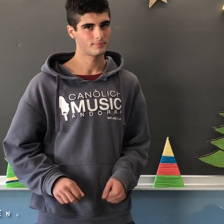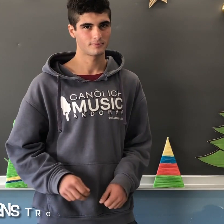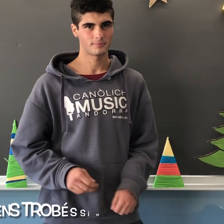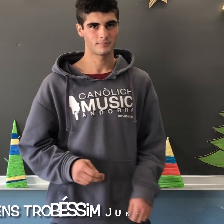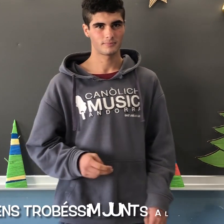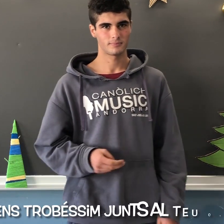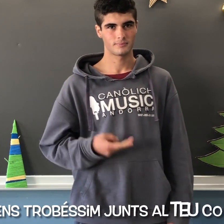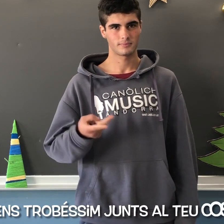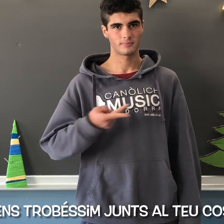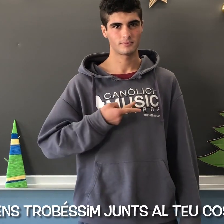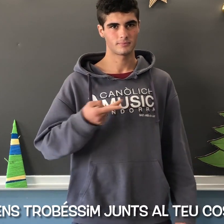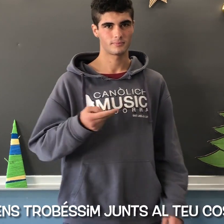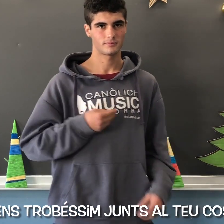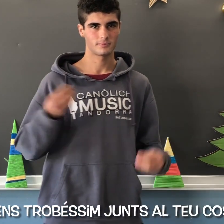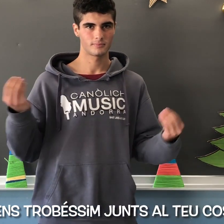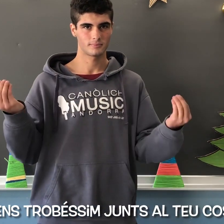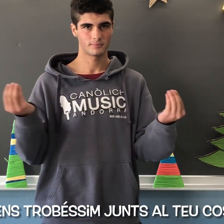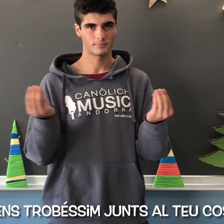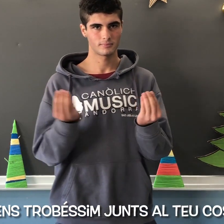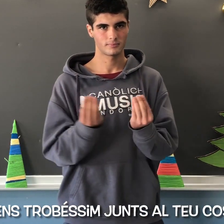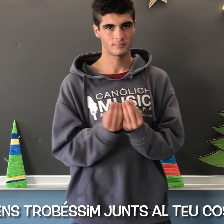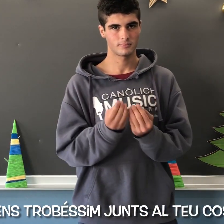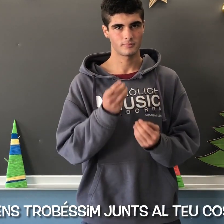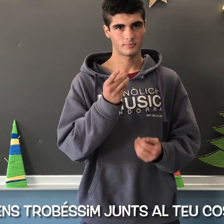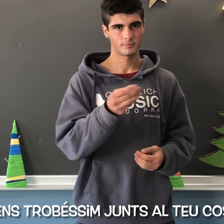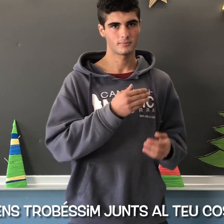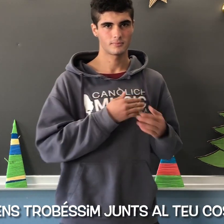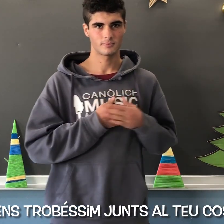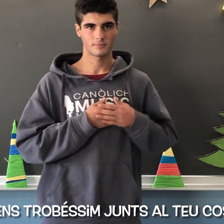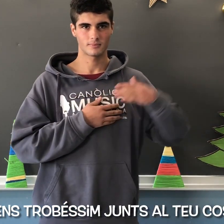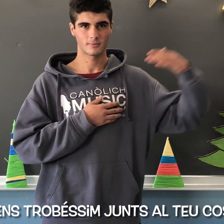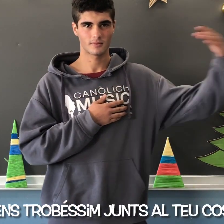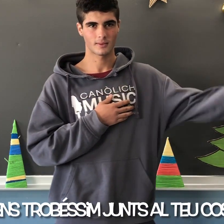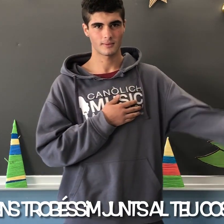ens trobéssim junts al teu costat?